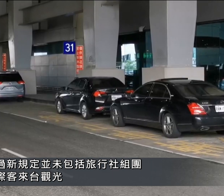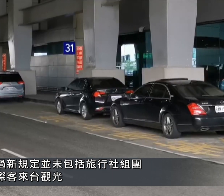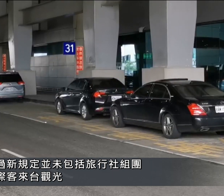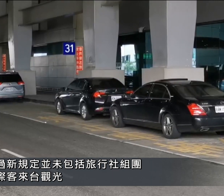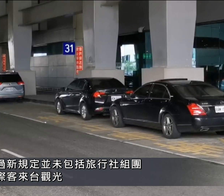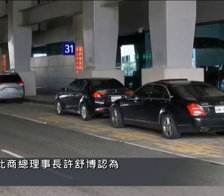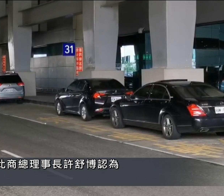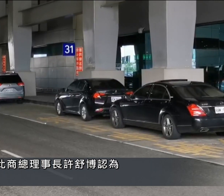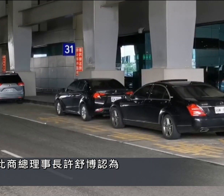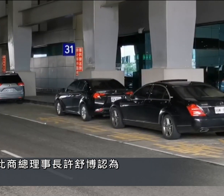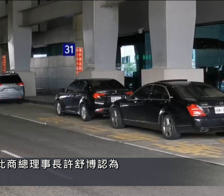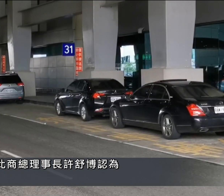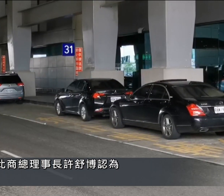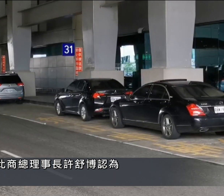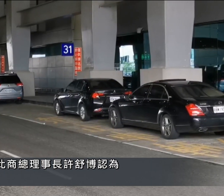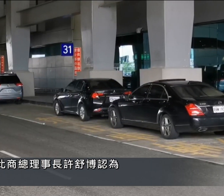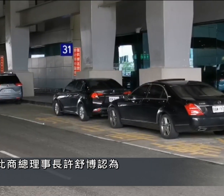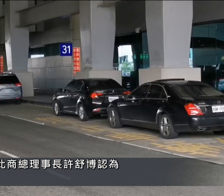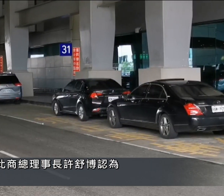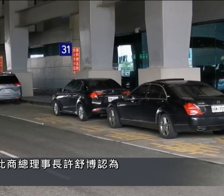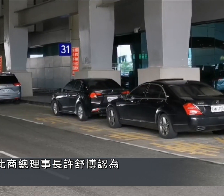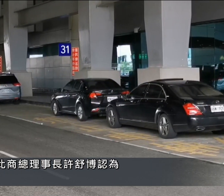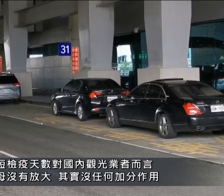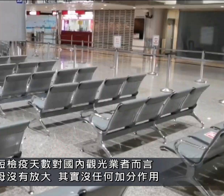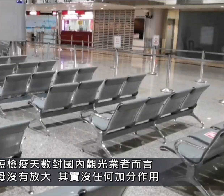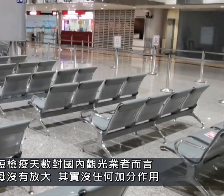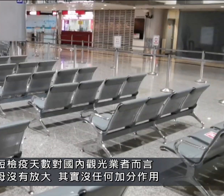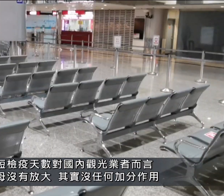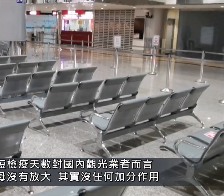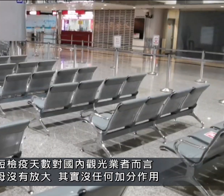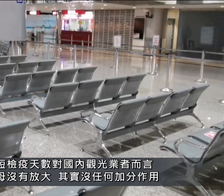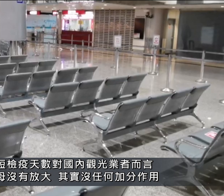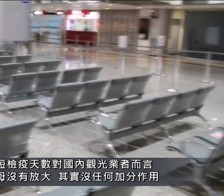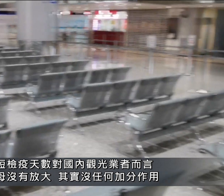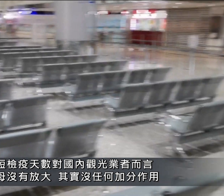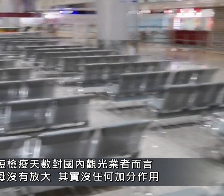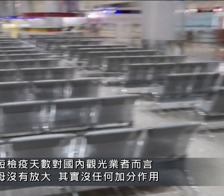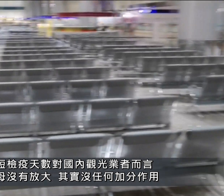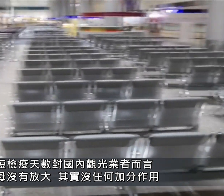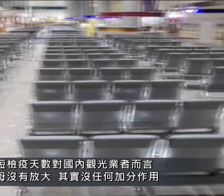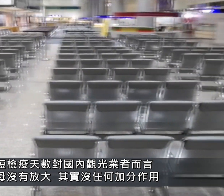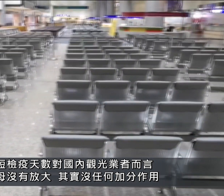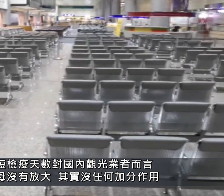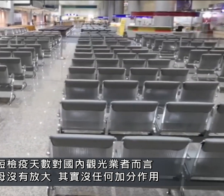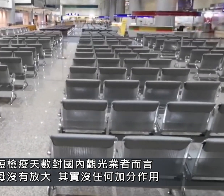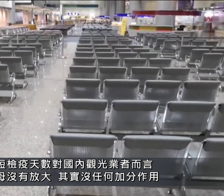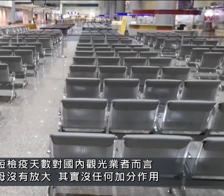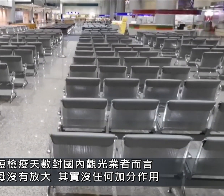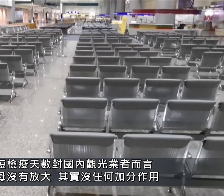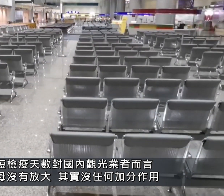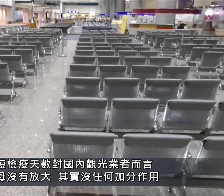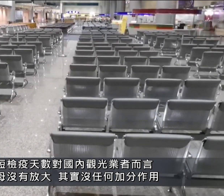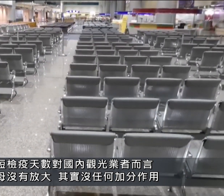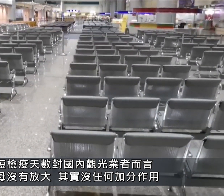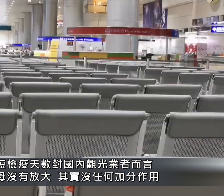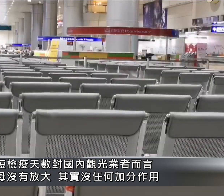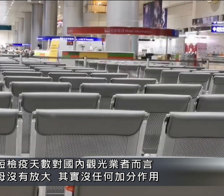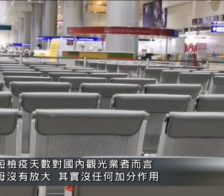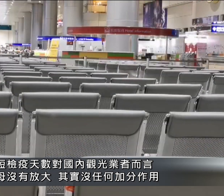光，对此商总理事长许淑博认为，缩短检疫天数对国内观光业者而言分母没有放大，其实没有任何加分的